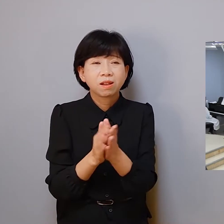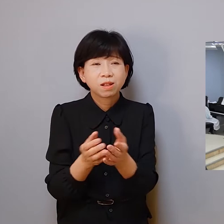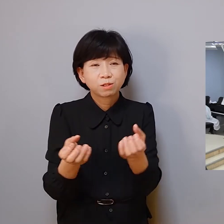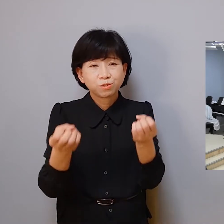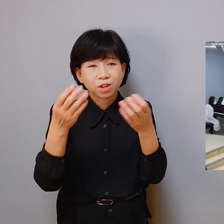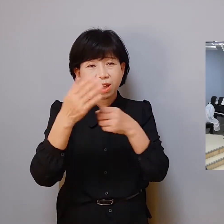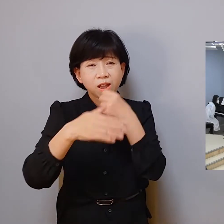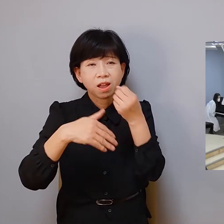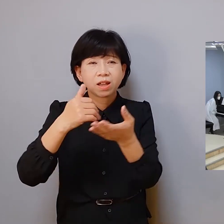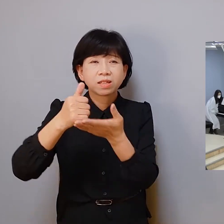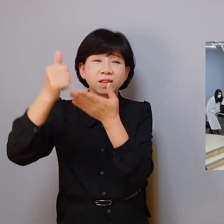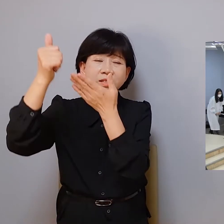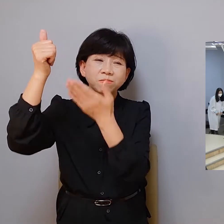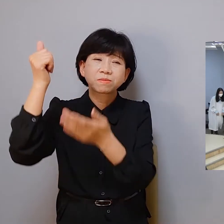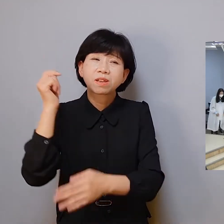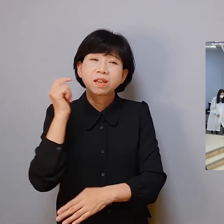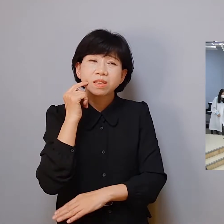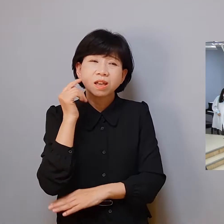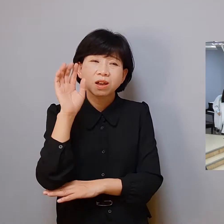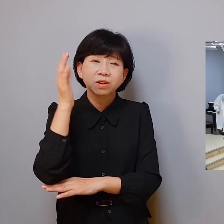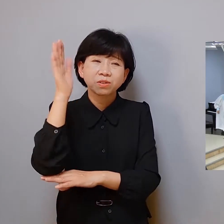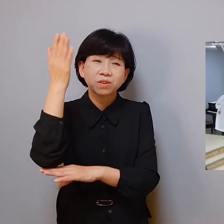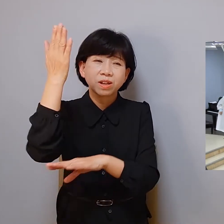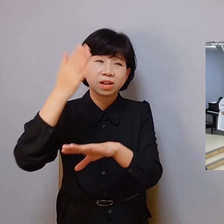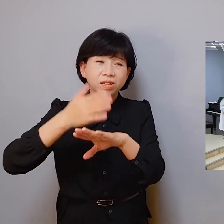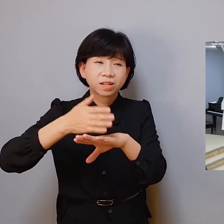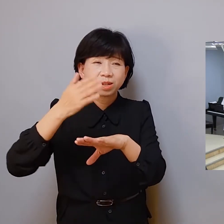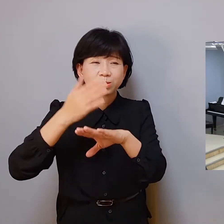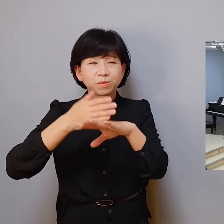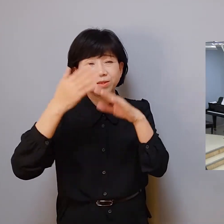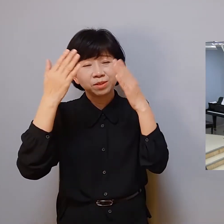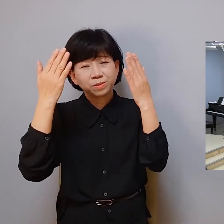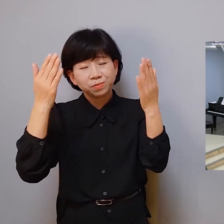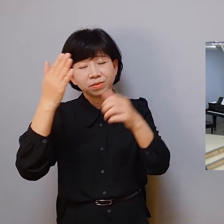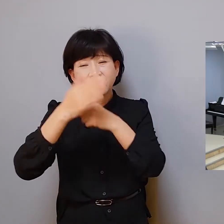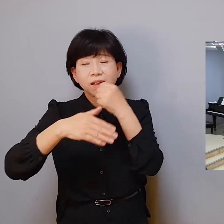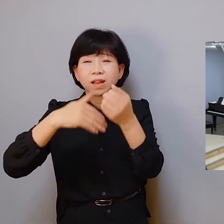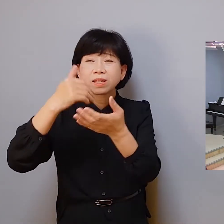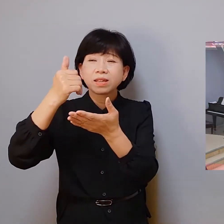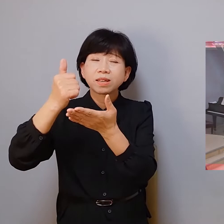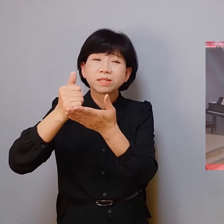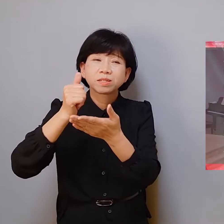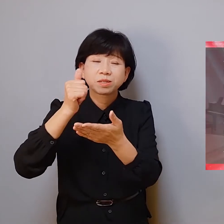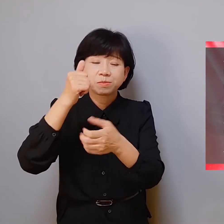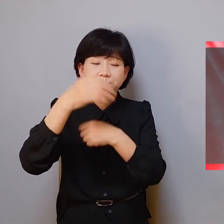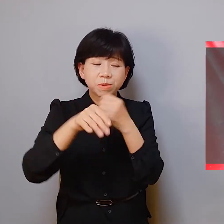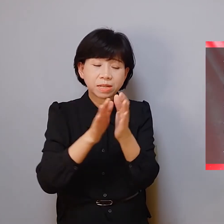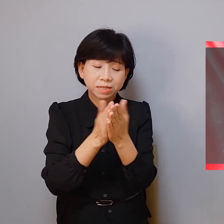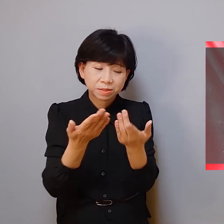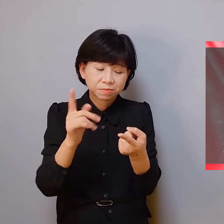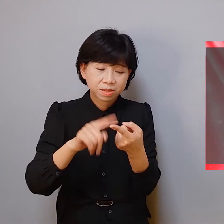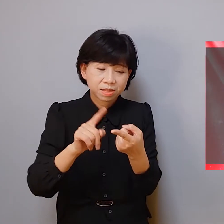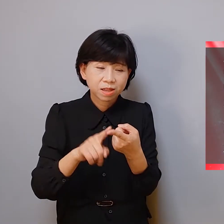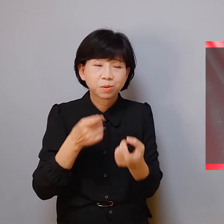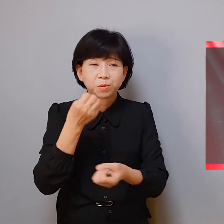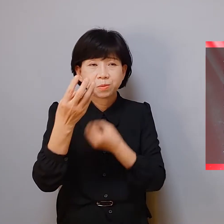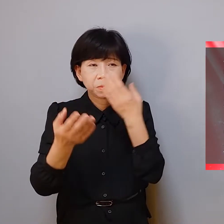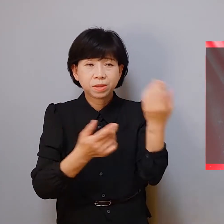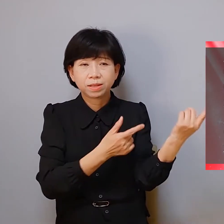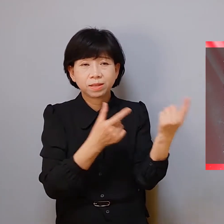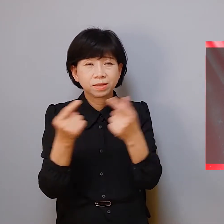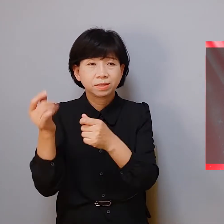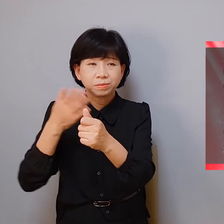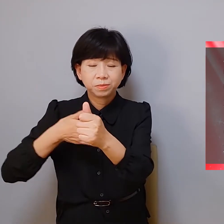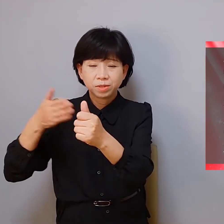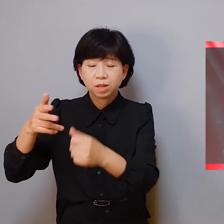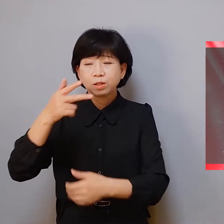할렐루야. 하나님께 영광입니다. 감사합니다. 우리 하나님의 말씀에 대한 우리의 고백 같이